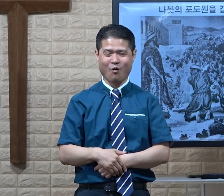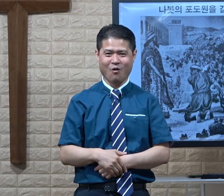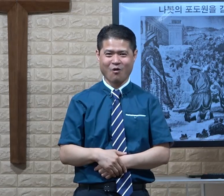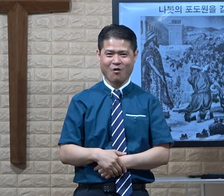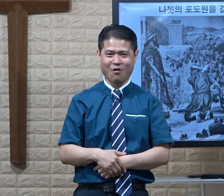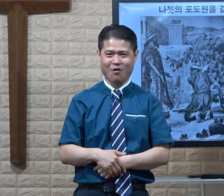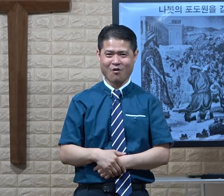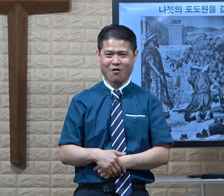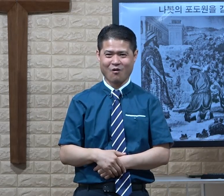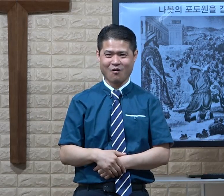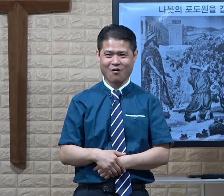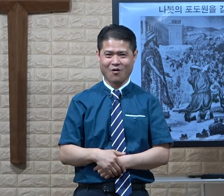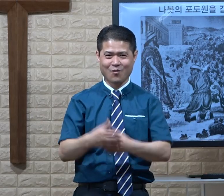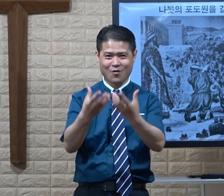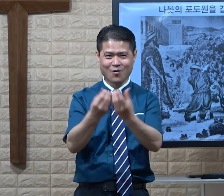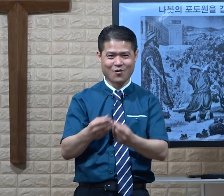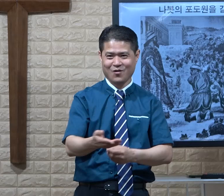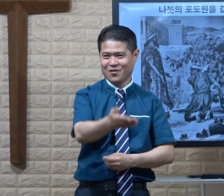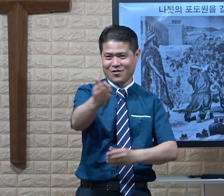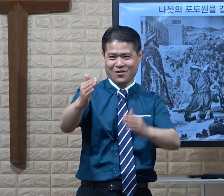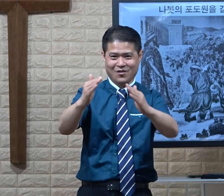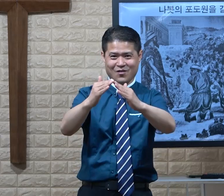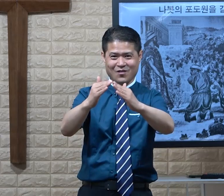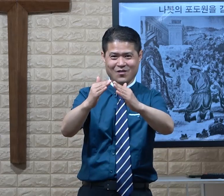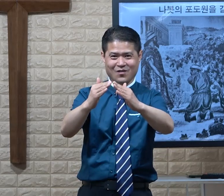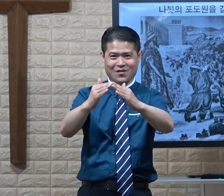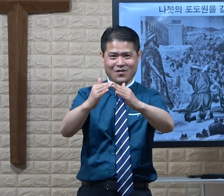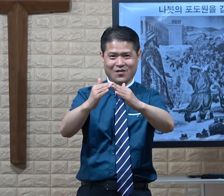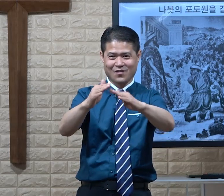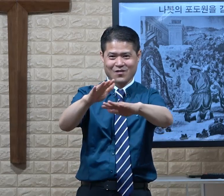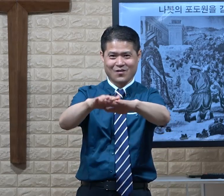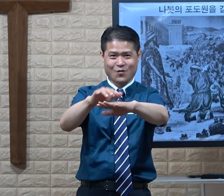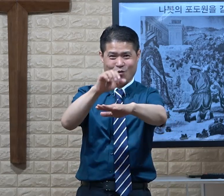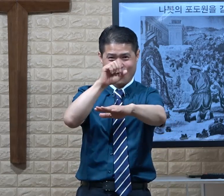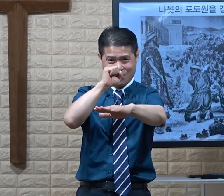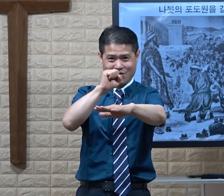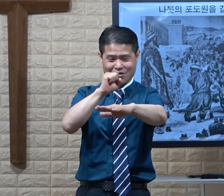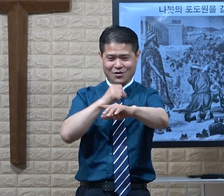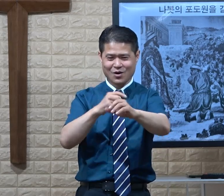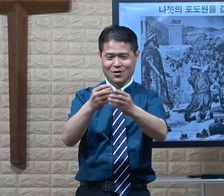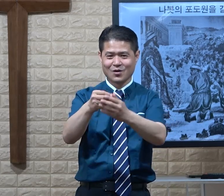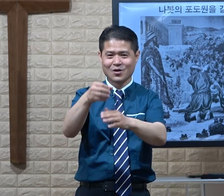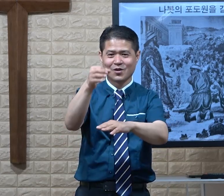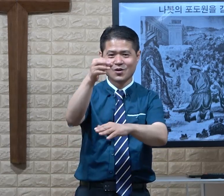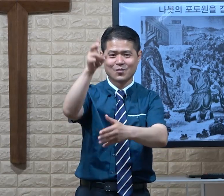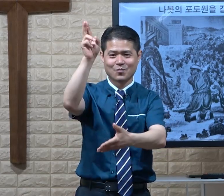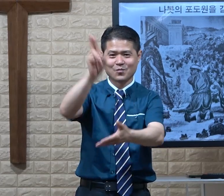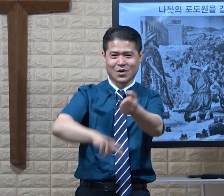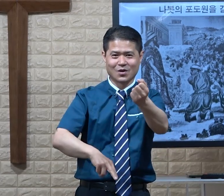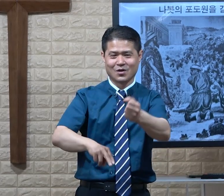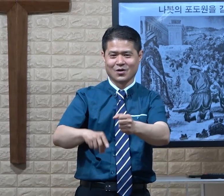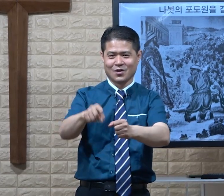2배의 값어치를 너에게 주겠다는데도 왜 안 주냐라고 했습니다. 여러분들 만약에 정말 집이 좋은 집이